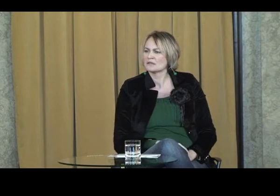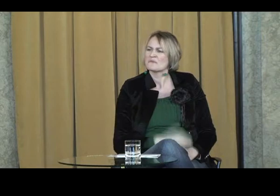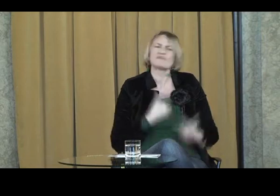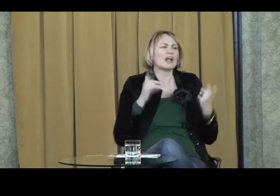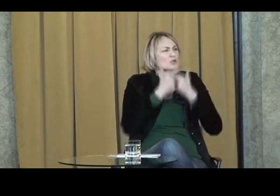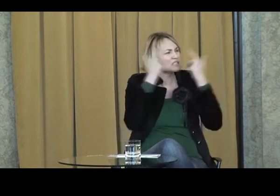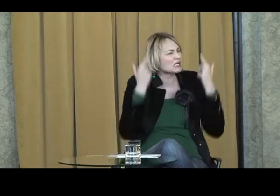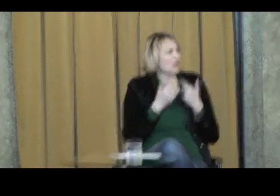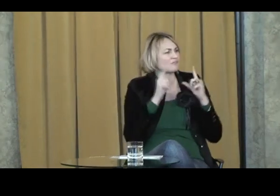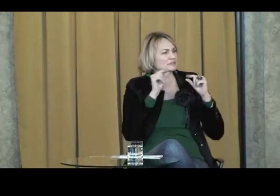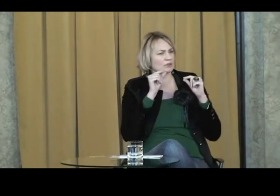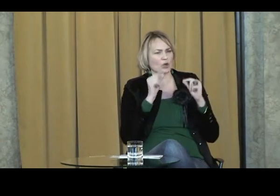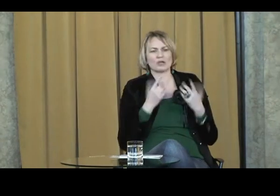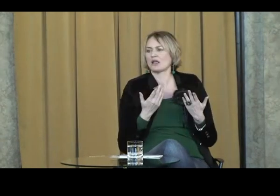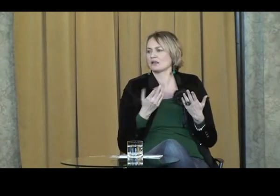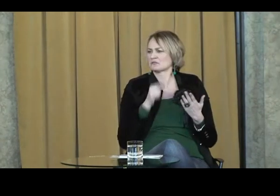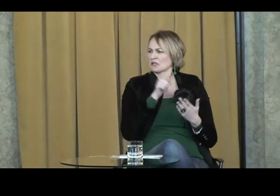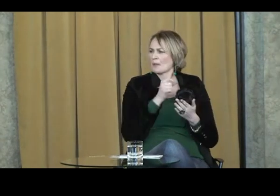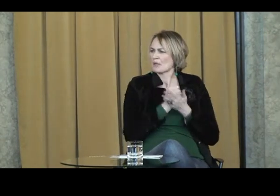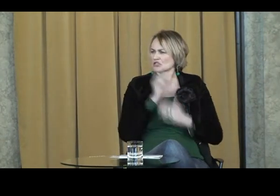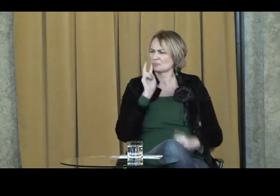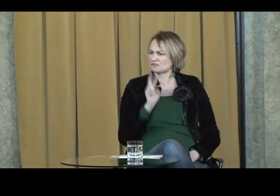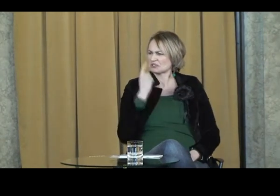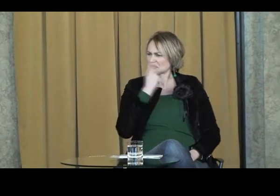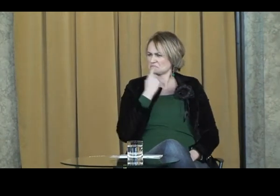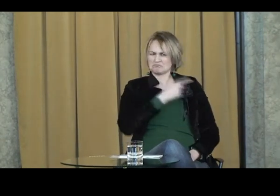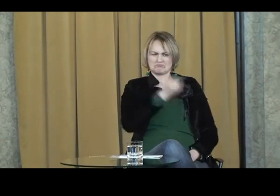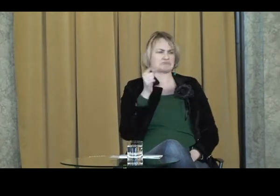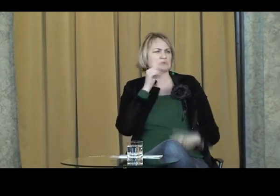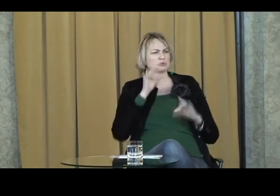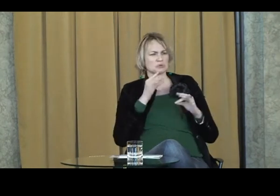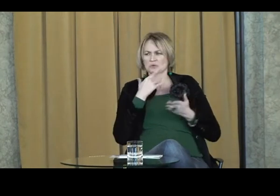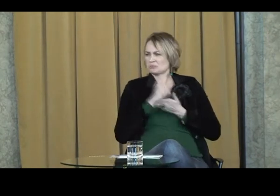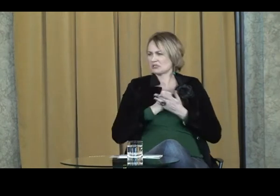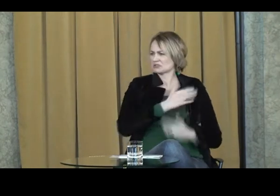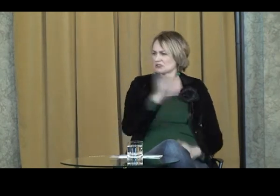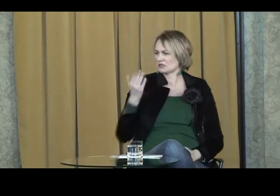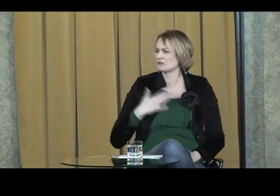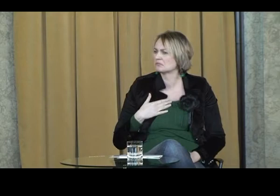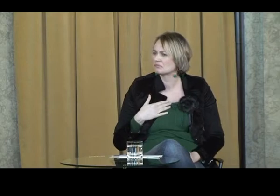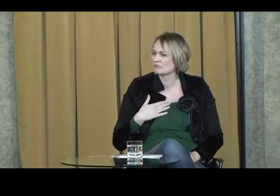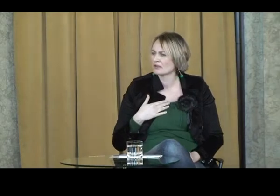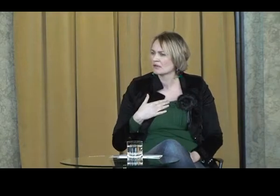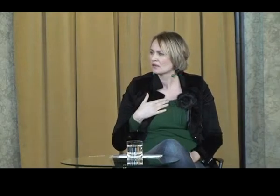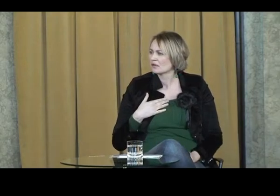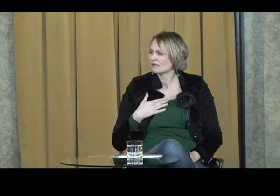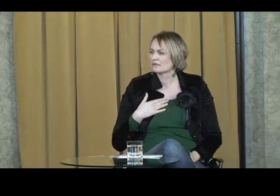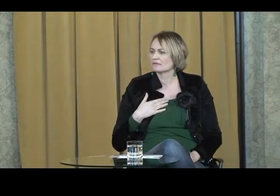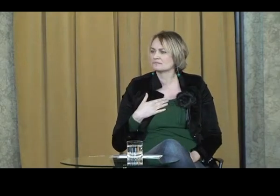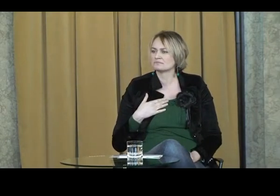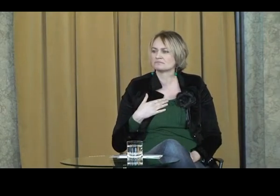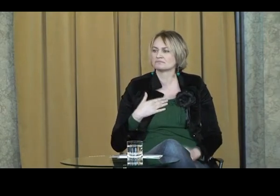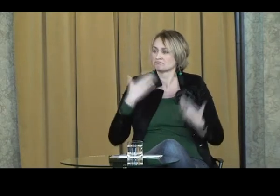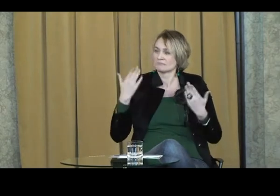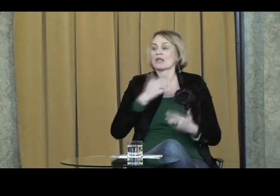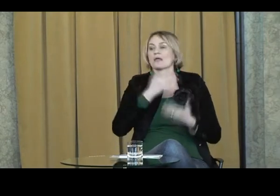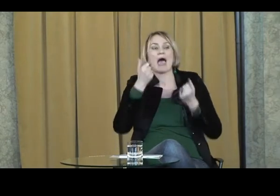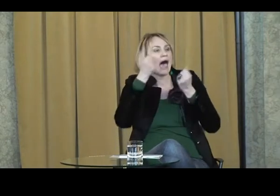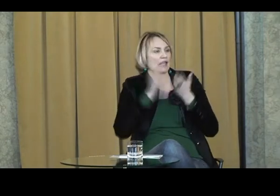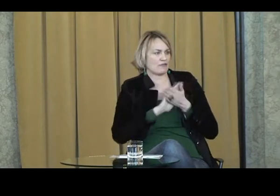Menschen mit Behinderung haben ein Handicap. Die medizinische Perspektive ist vielleicht nicht allseits bekannt. Ich möchte das kurz